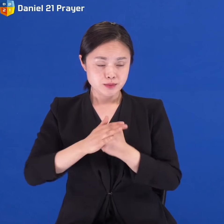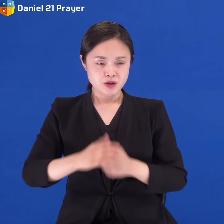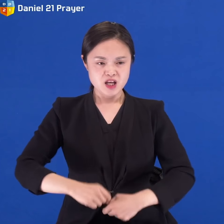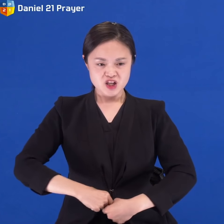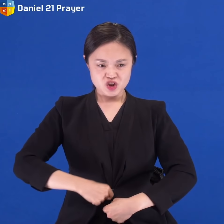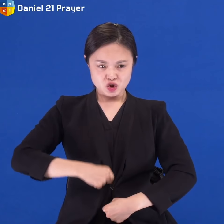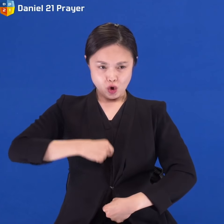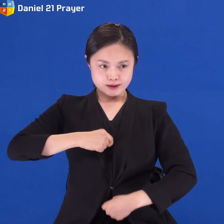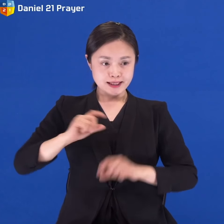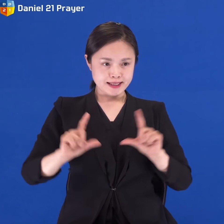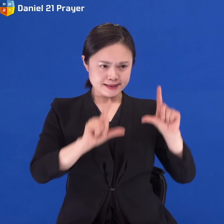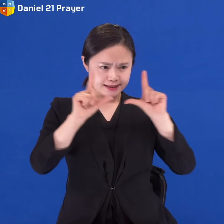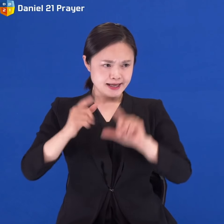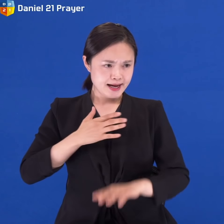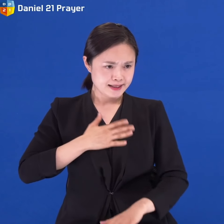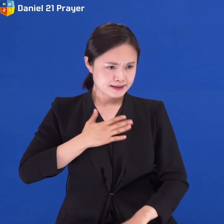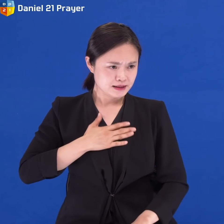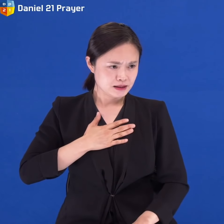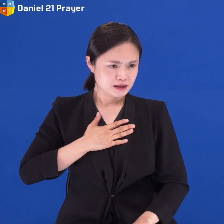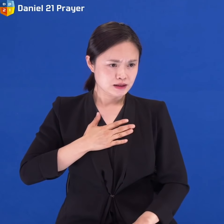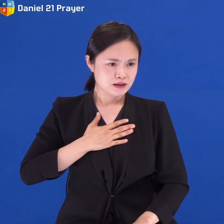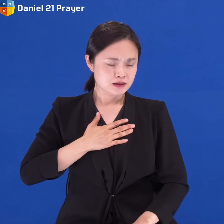없으면 들어가지 말라고. 알겠나?